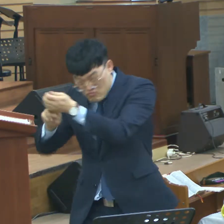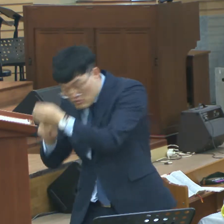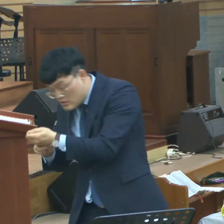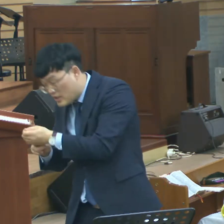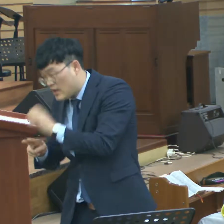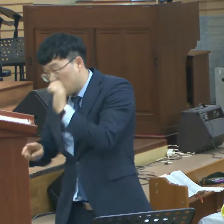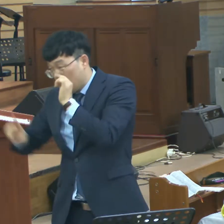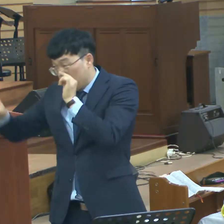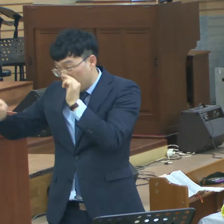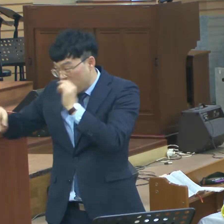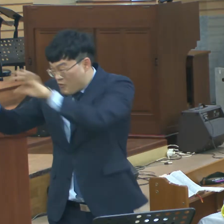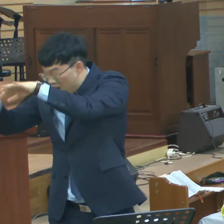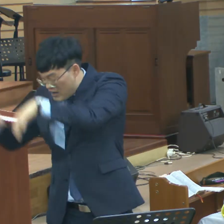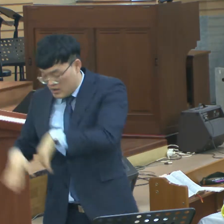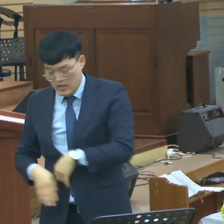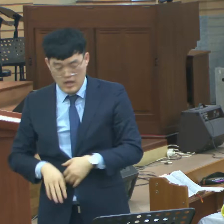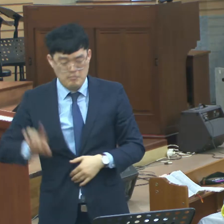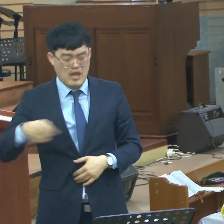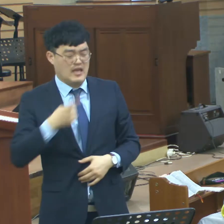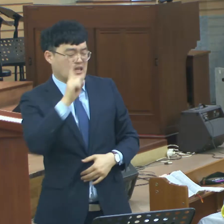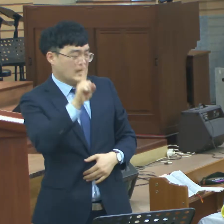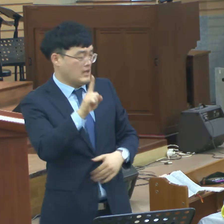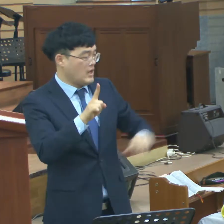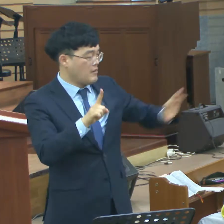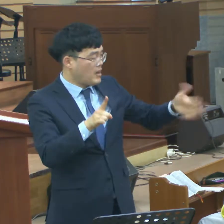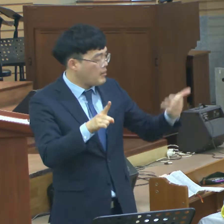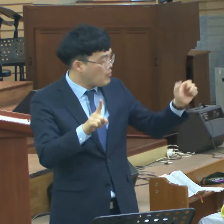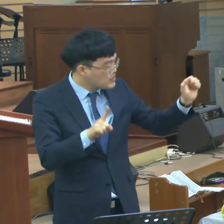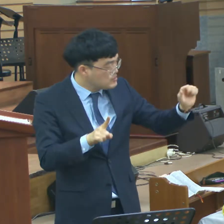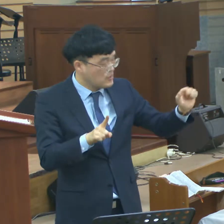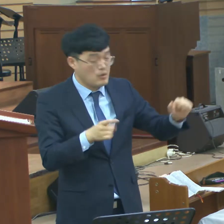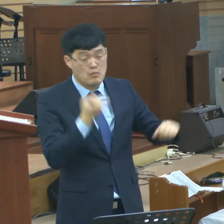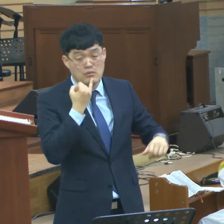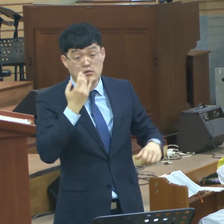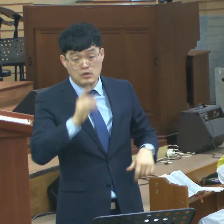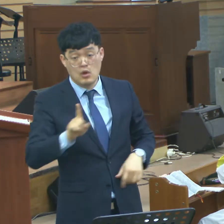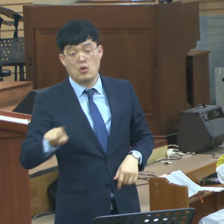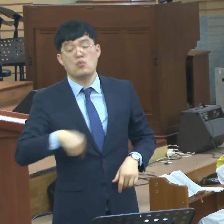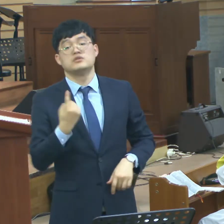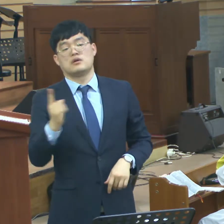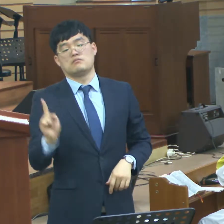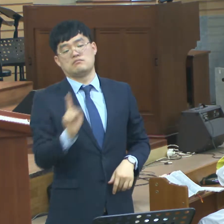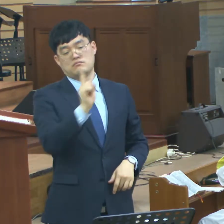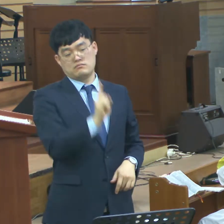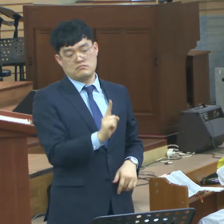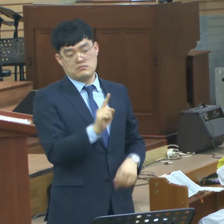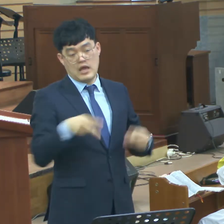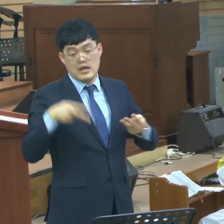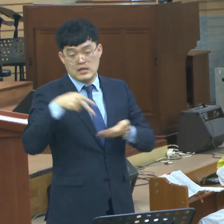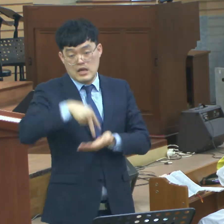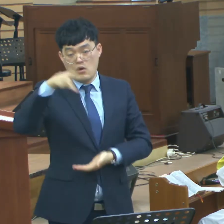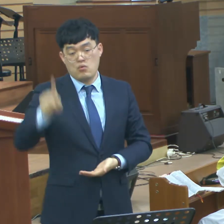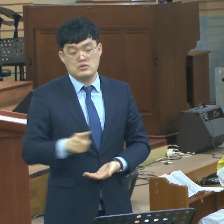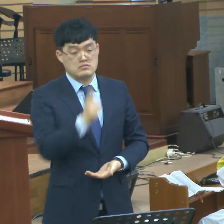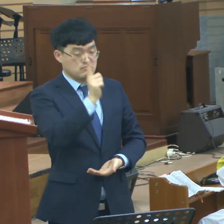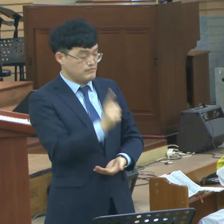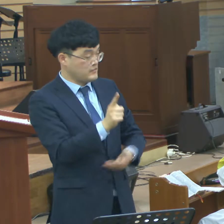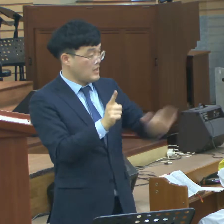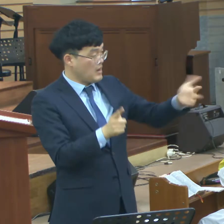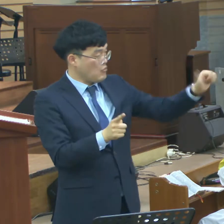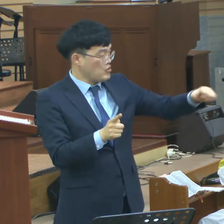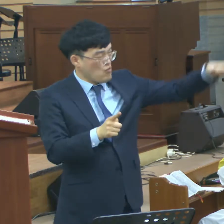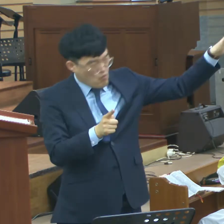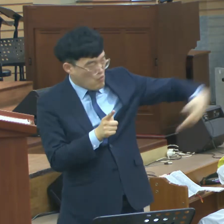101대 850으로 싸우면 모를까. 어떻게 혼자 저 많은 사람들을 상대하려고 했는지 몰라요. 엘리야는 거기 있는